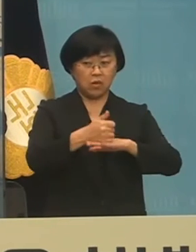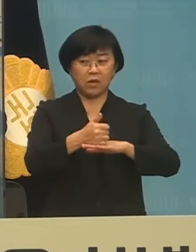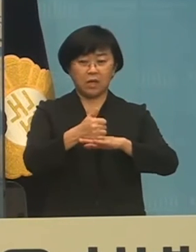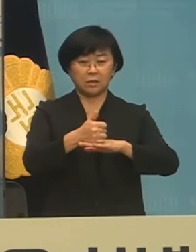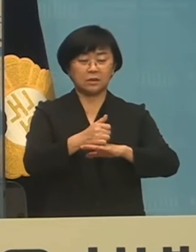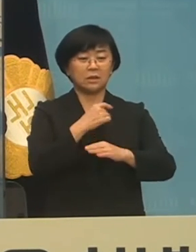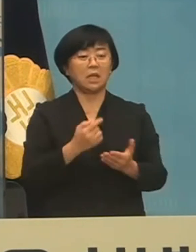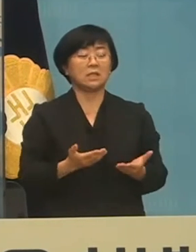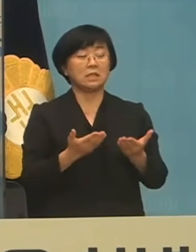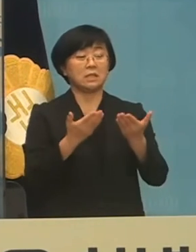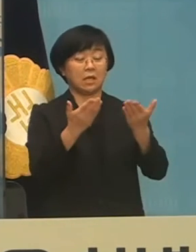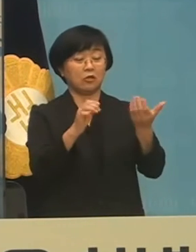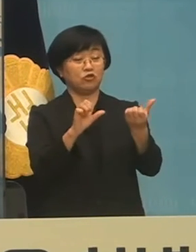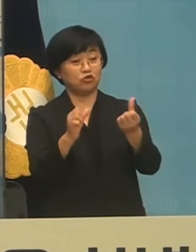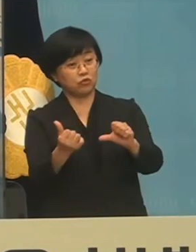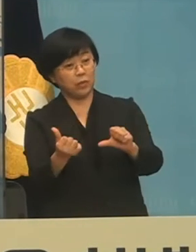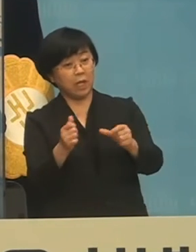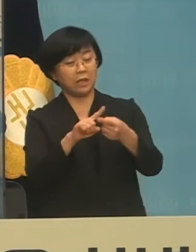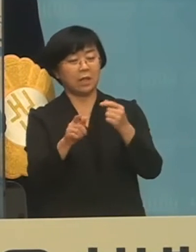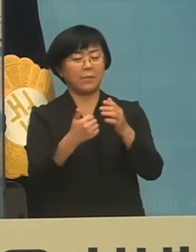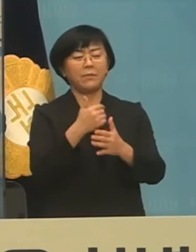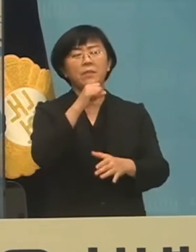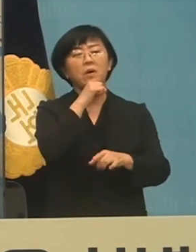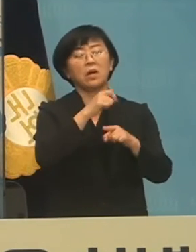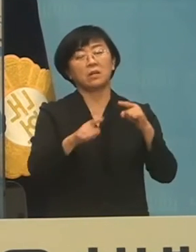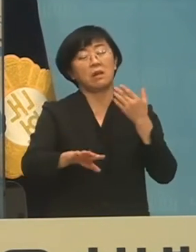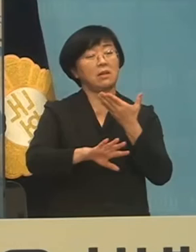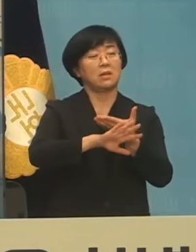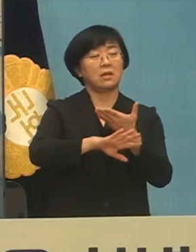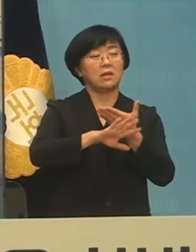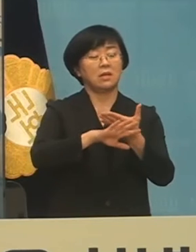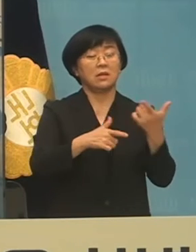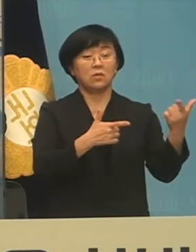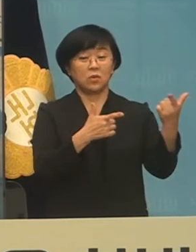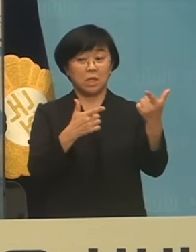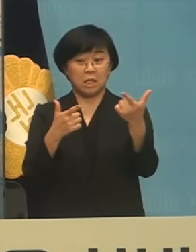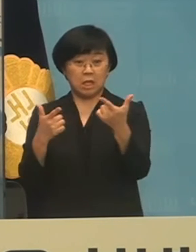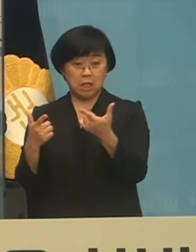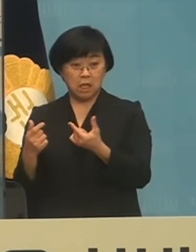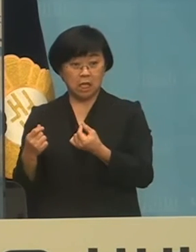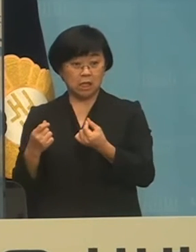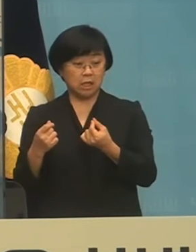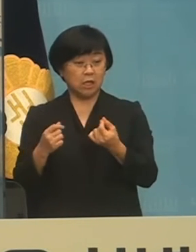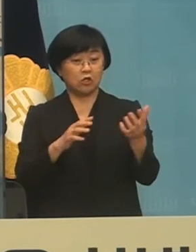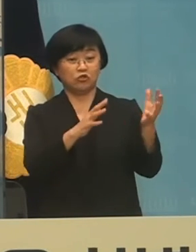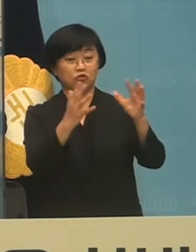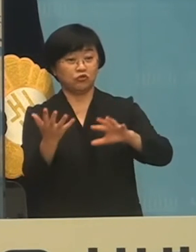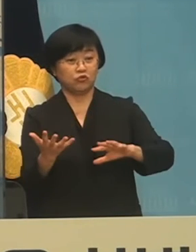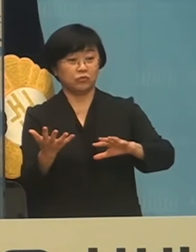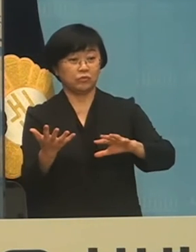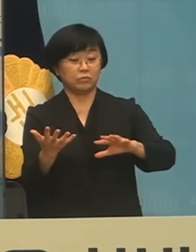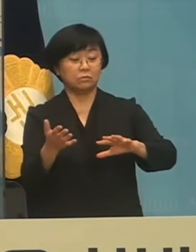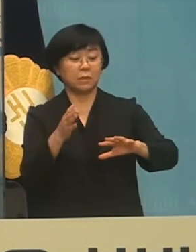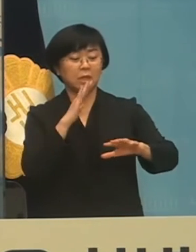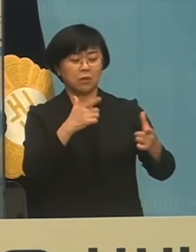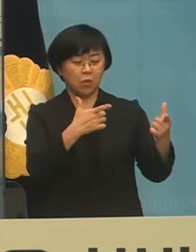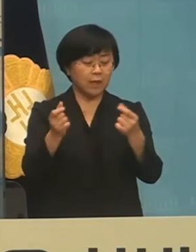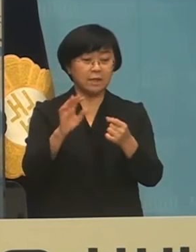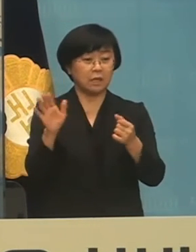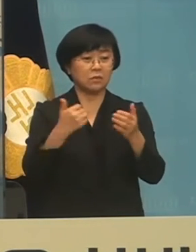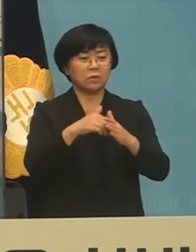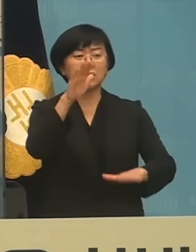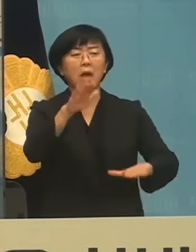따라 희생자의 죽음에 대한 평가가 달라졌습니다. 동일한 희생에 대한 차별적 배후가 국가에